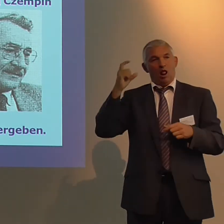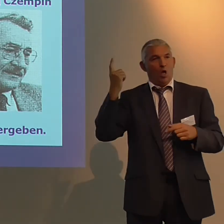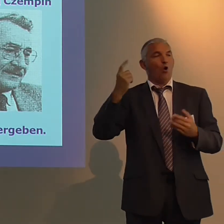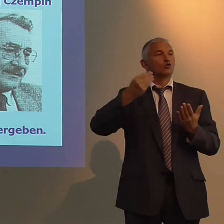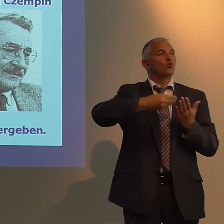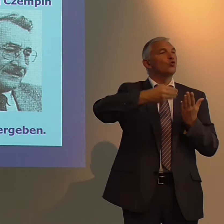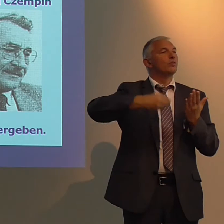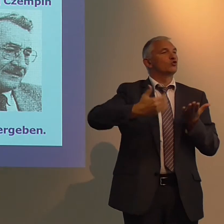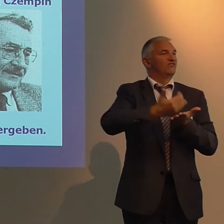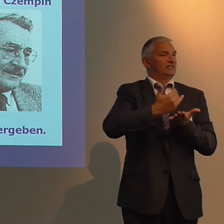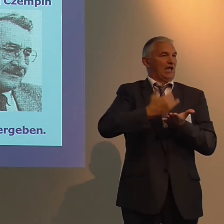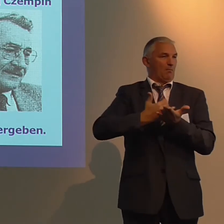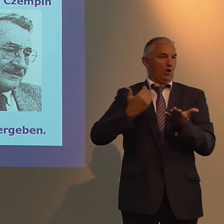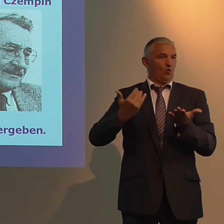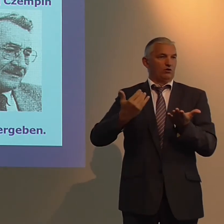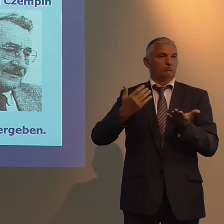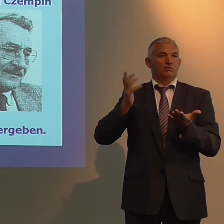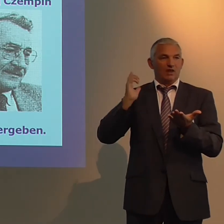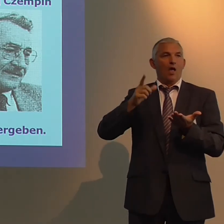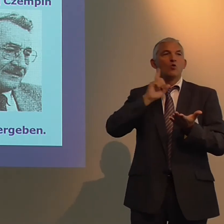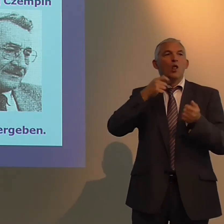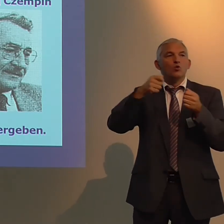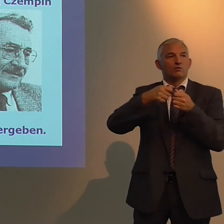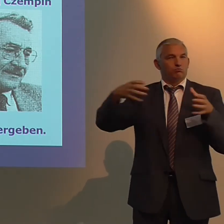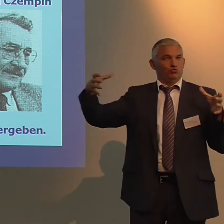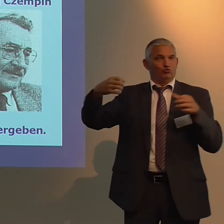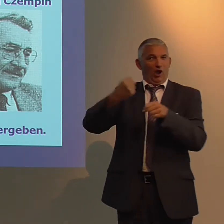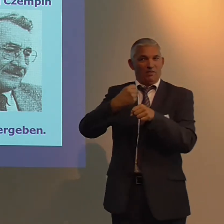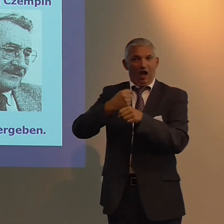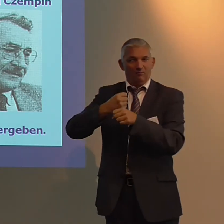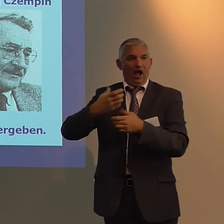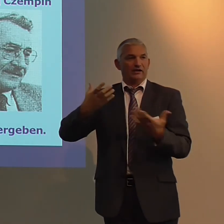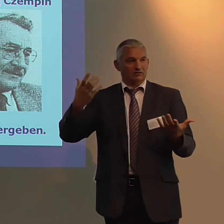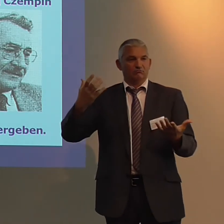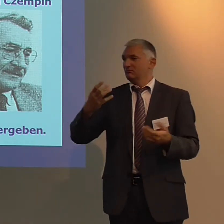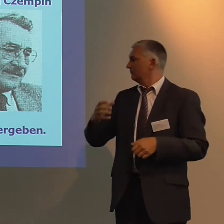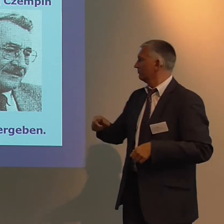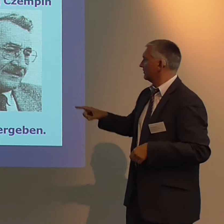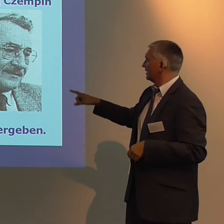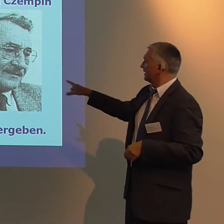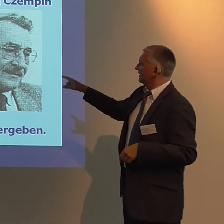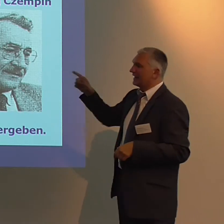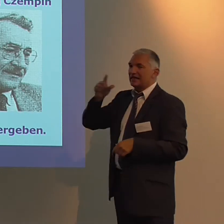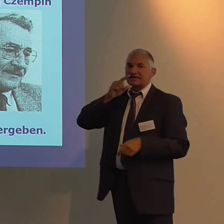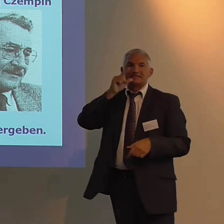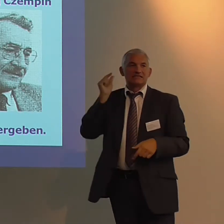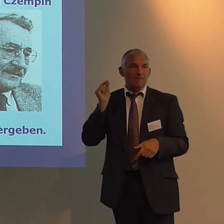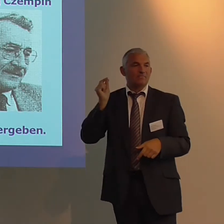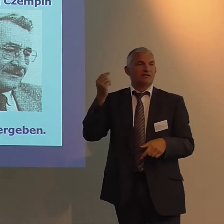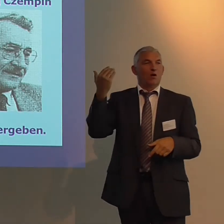eben auch in der Tagesschau vorkommen. Es gab damals eine Unterschriftensammlung, die der Deutsche Gehörlosenbund gemacht hat. Das ist